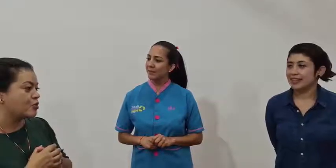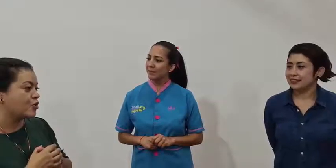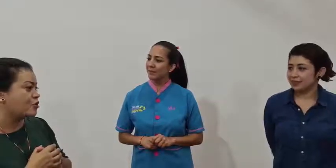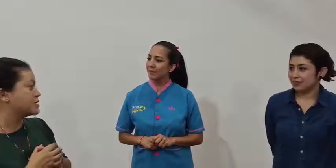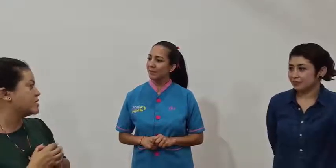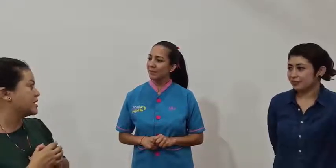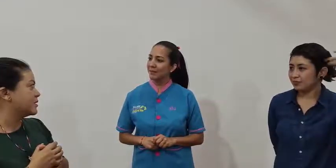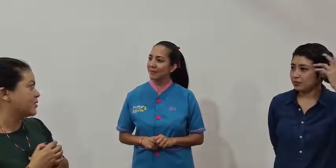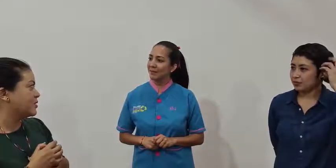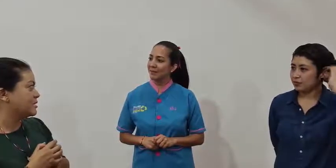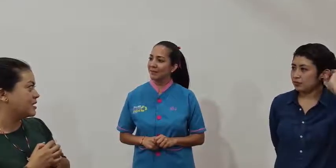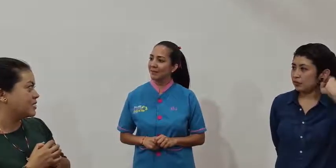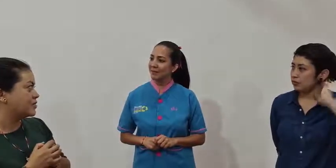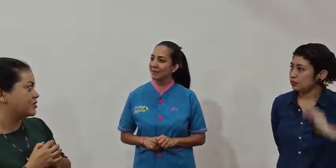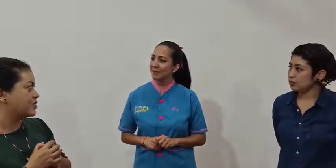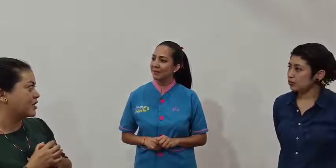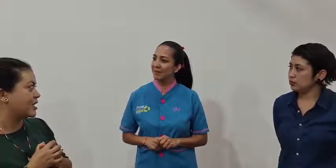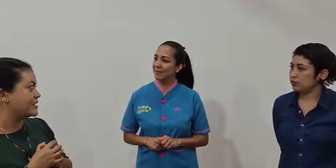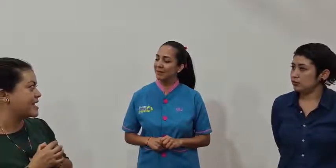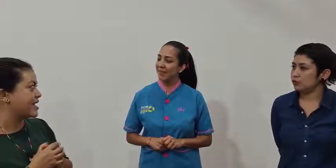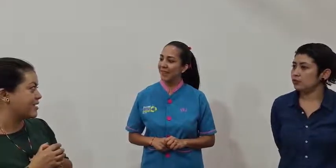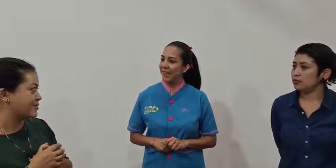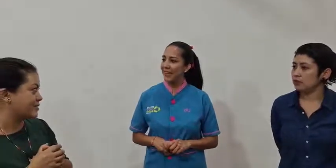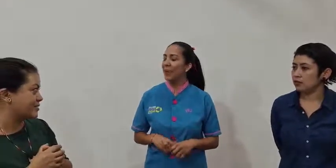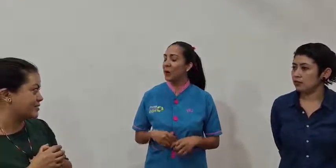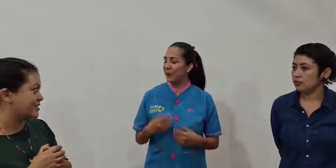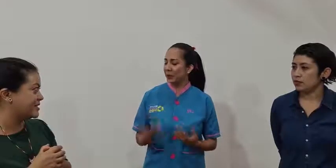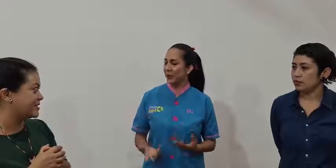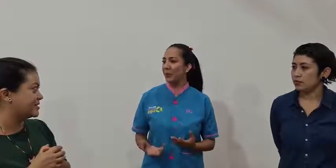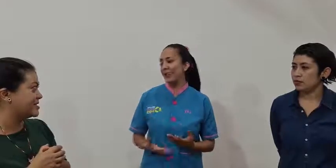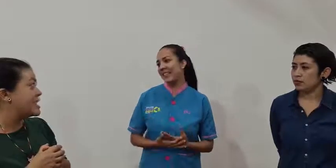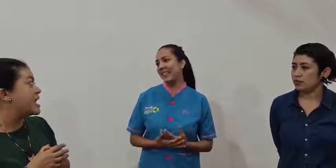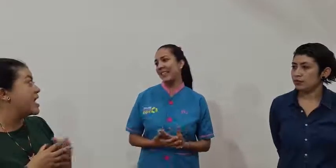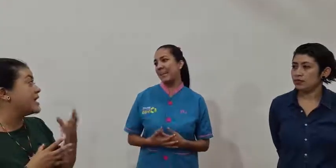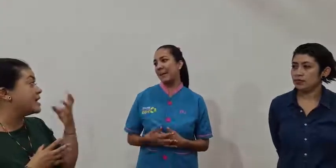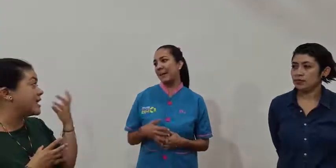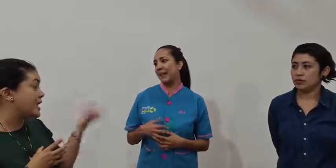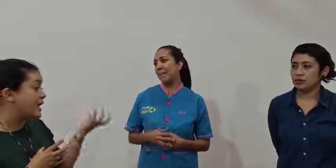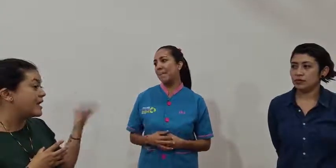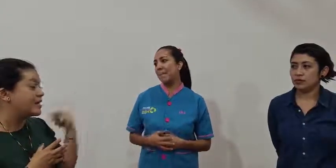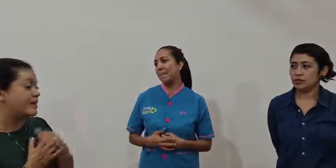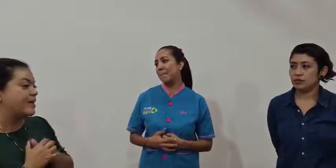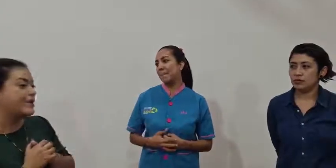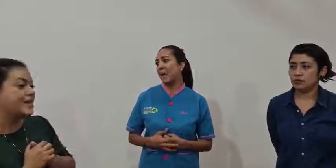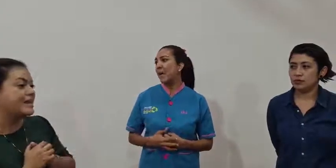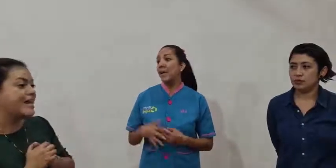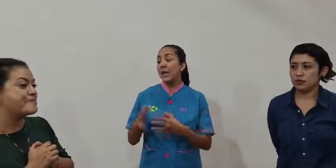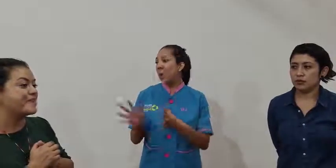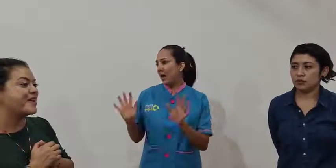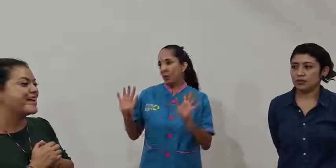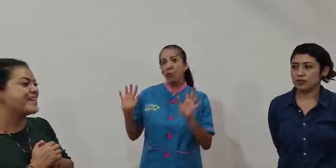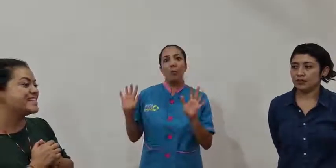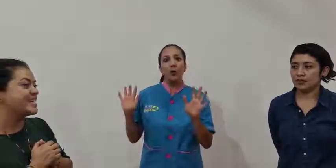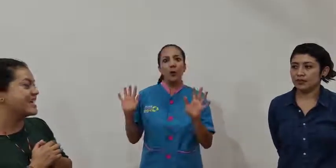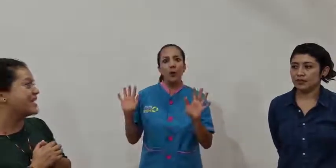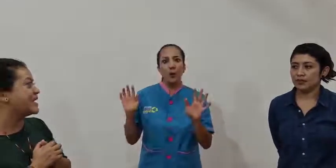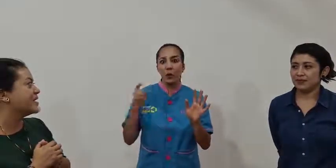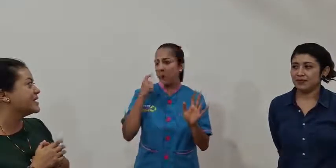mucho conocimiento, ¿no? Tiene mucho que enseñarnos. ¿Y cuánto tiempo tardaste en aprender? Perdón, el tiempo. Igual, ¿no? Como todo idioma,